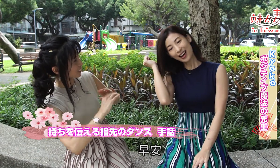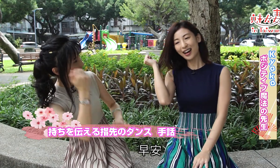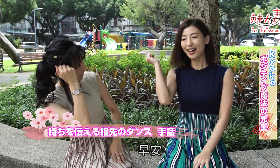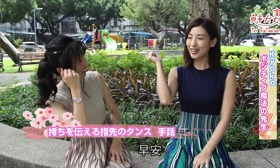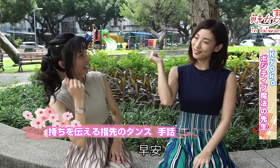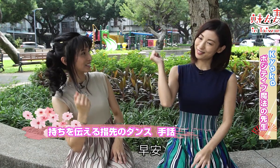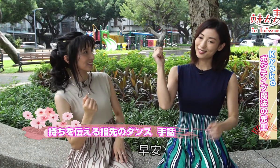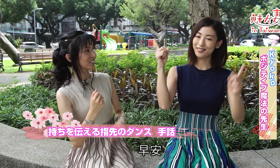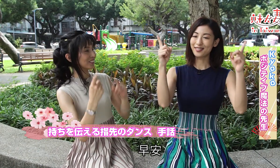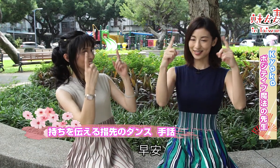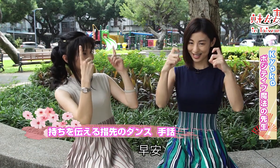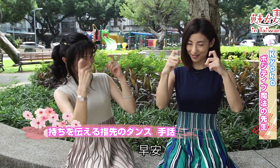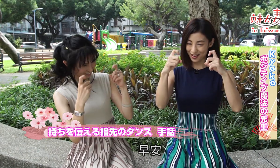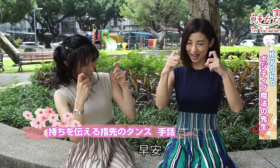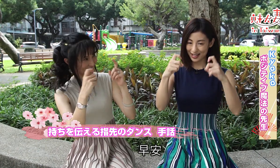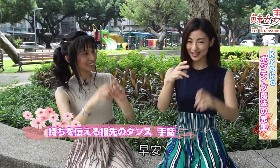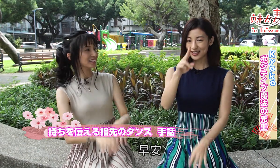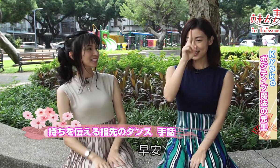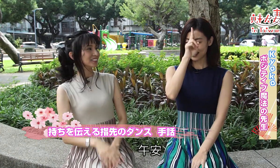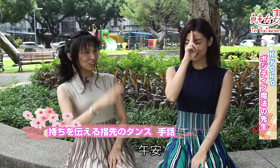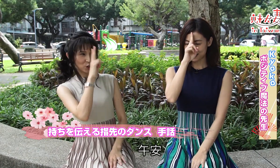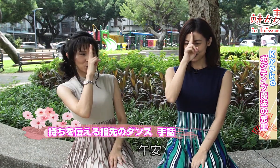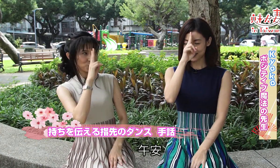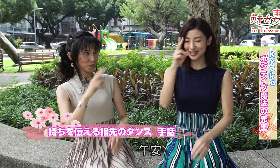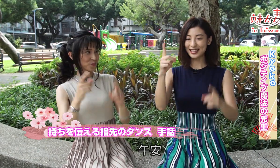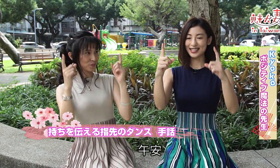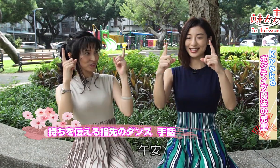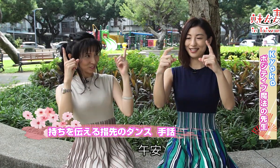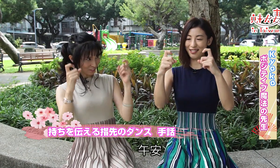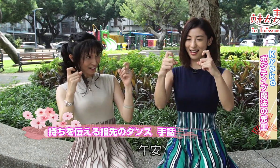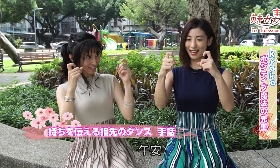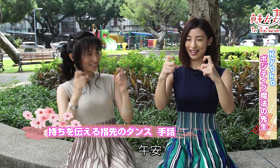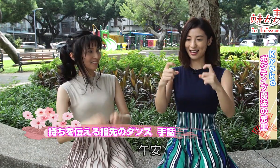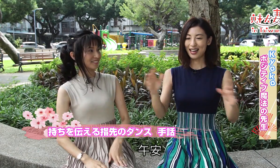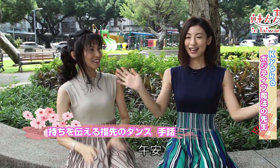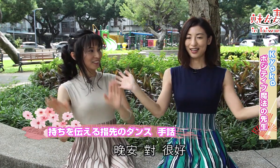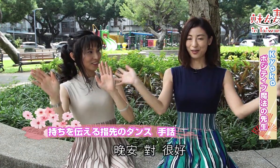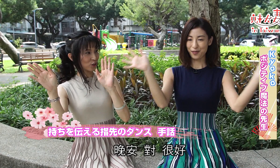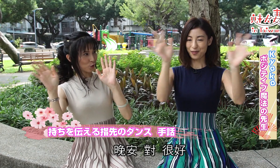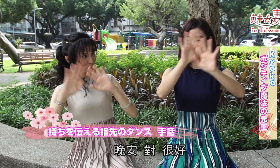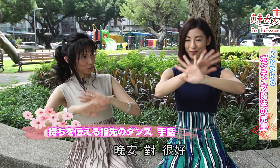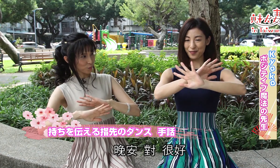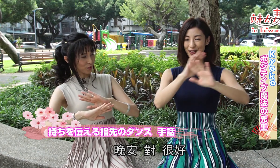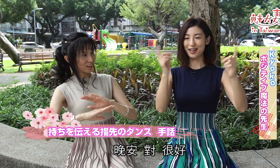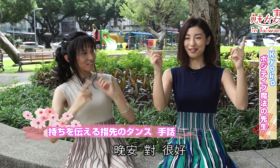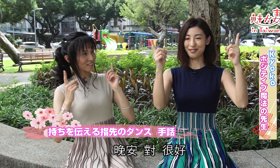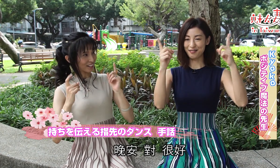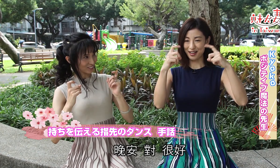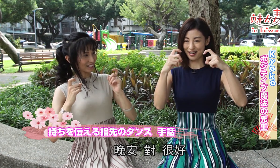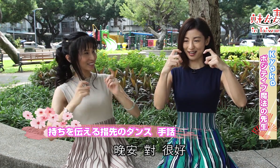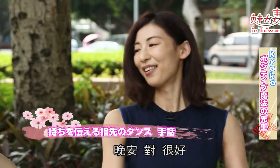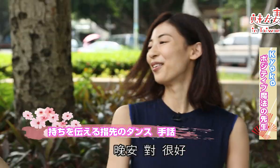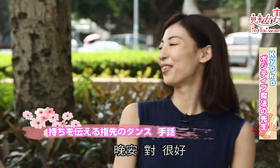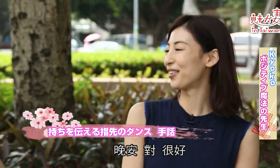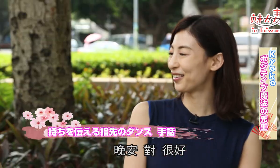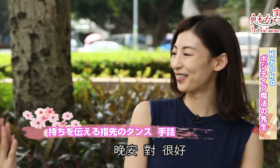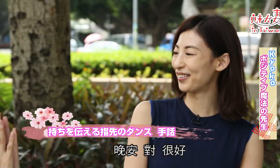です、おはようございます、こんにちは、 うん、 こんばんは、 あ、そうです、そうです、そうです、上手です